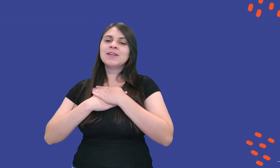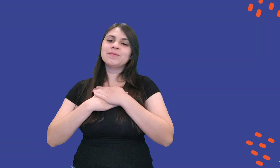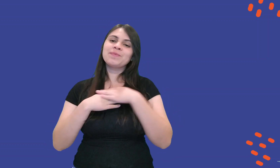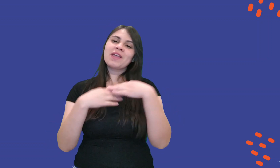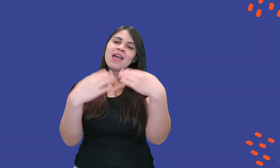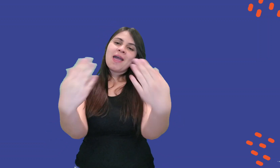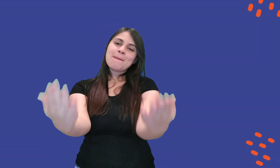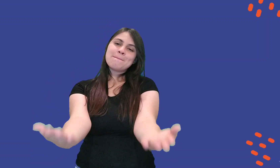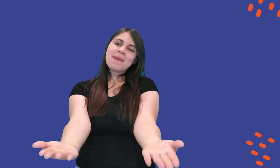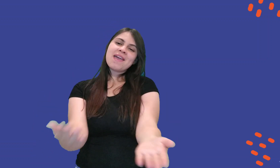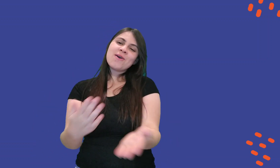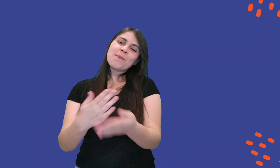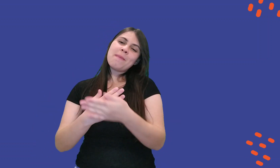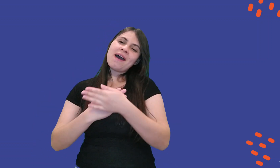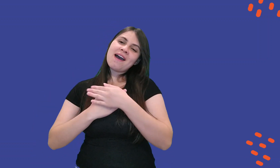mim meu